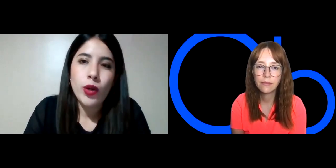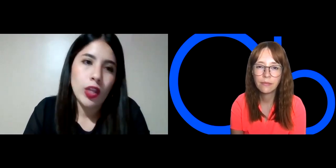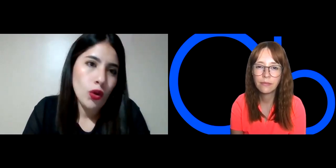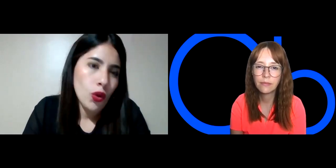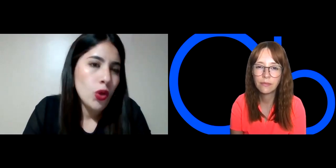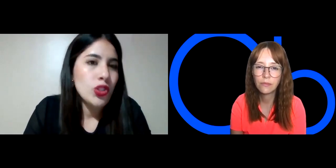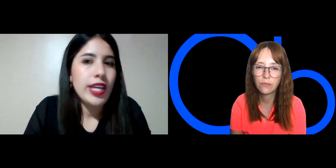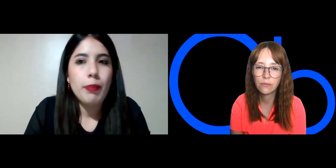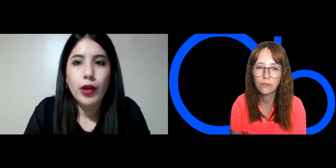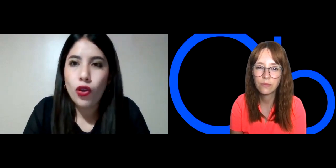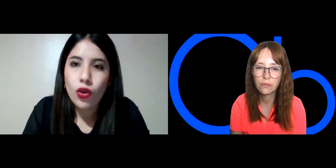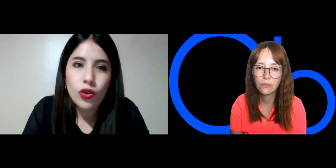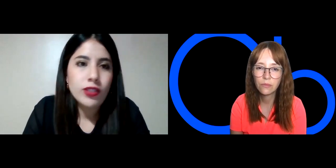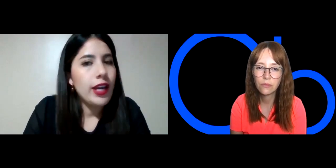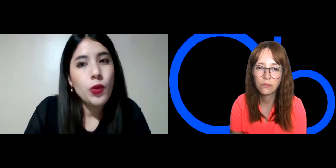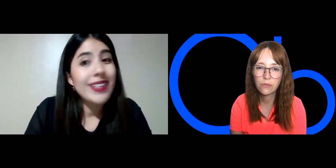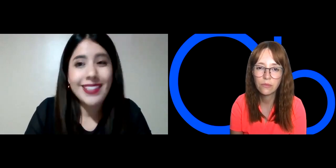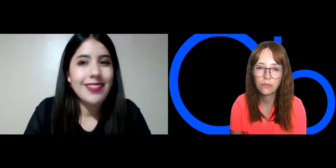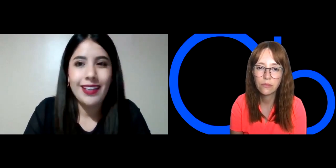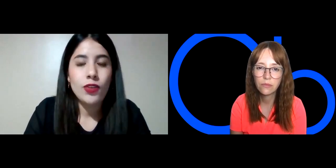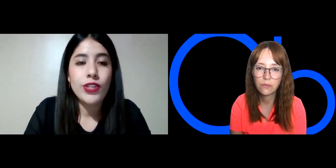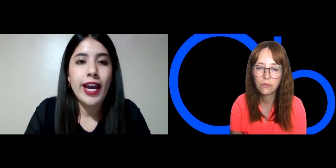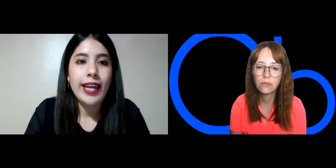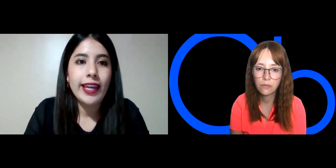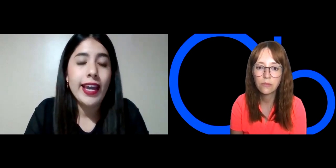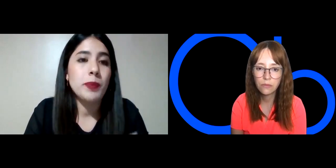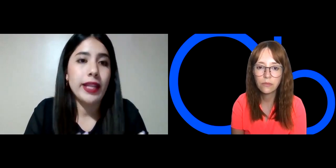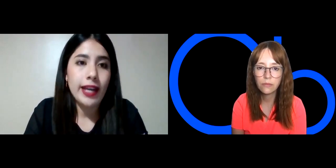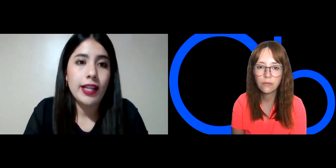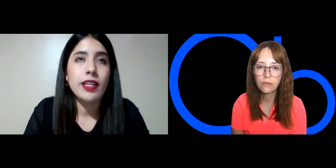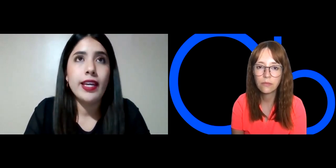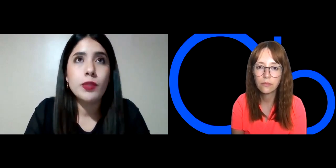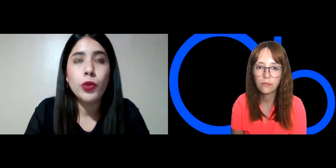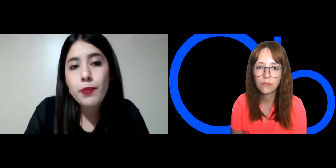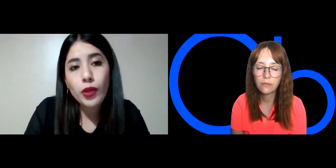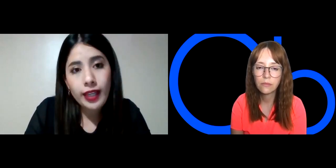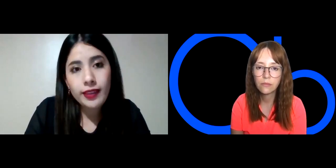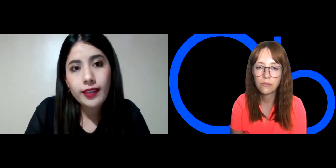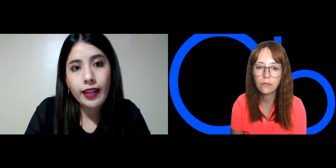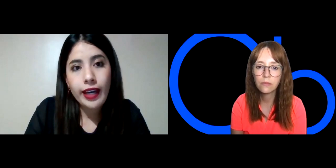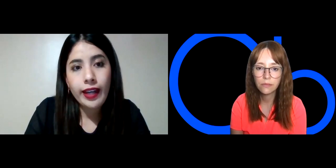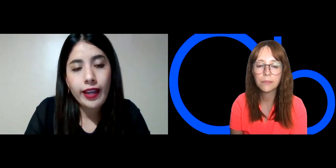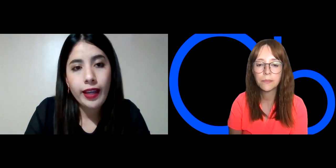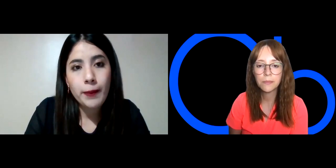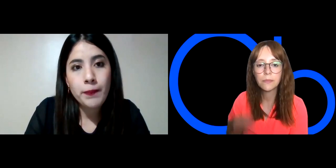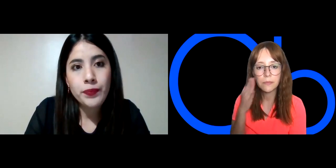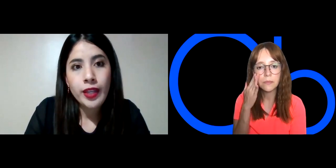como endodoncia, periodoncia, no existen, o sea, hay que explicarlas. Es muy importante